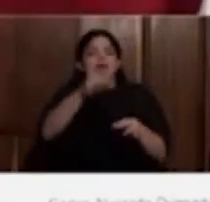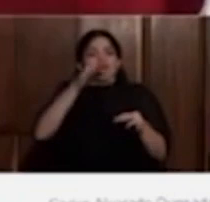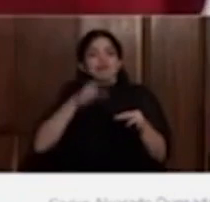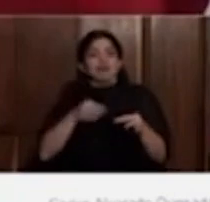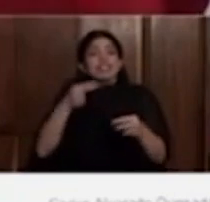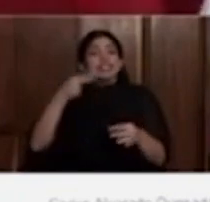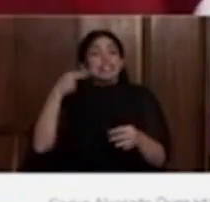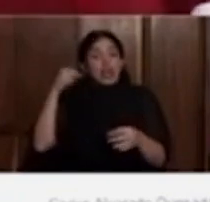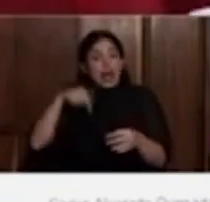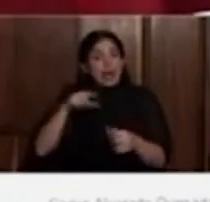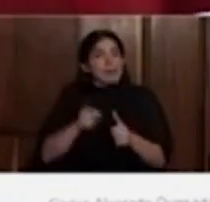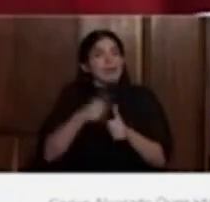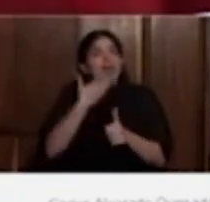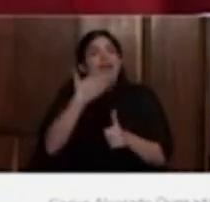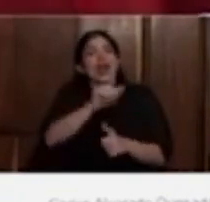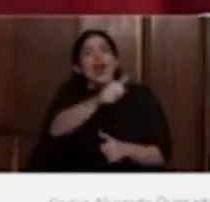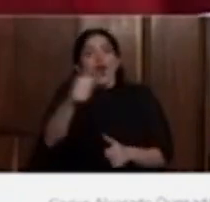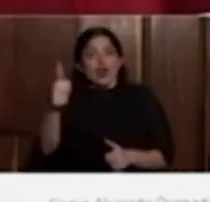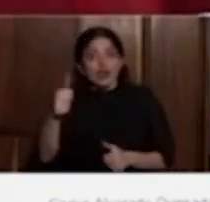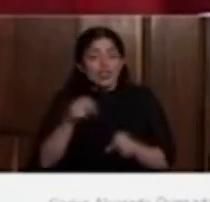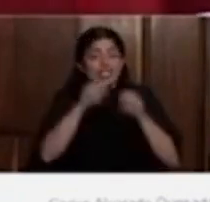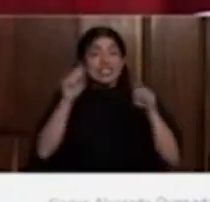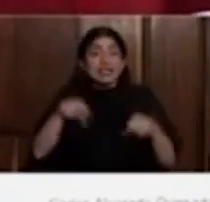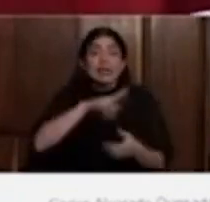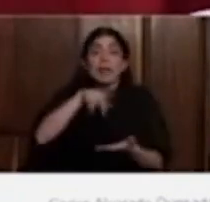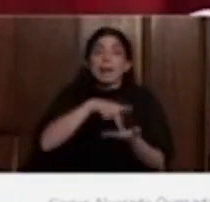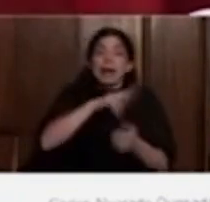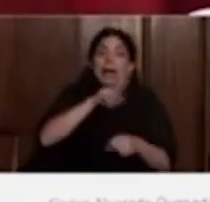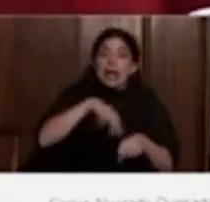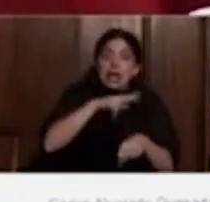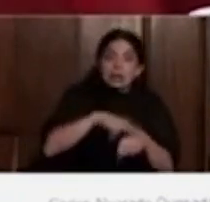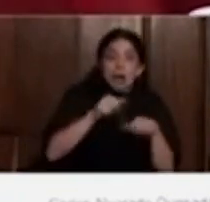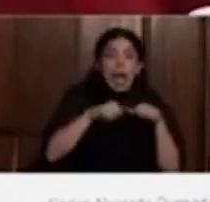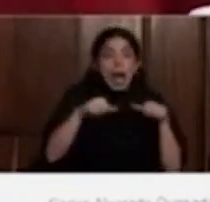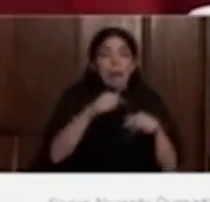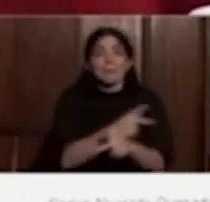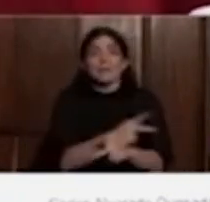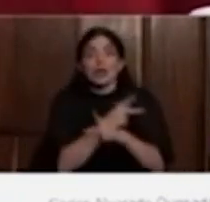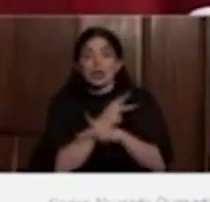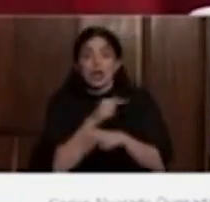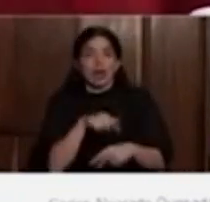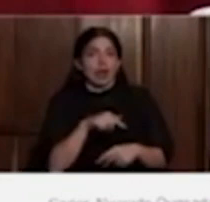historia con los sistemas de parques nacionales y de áreas protegidas,